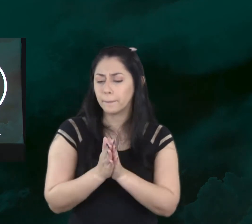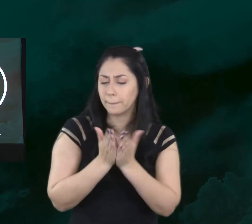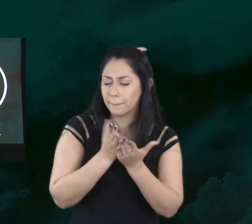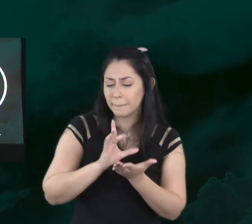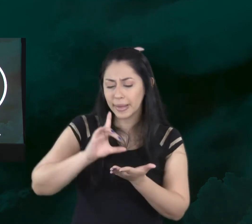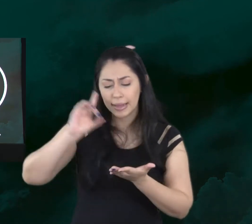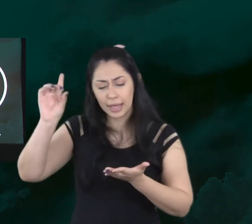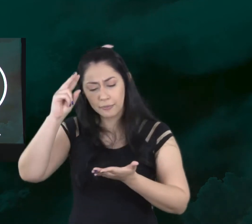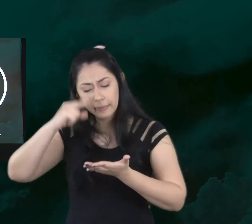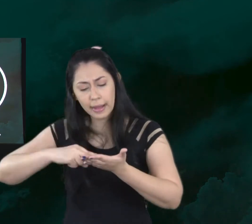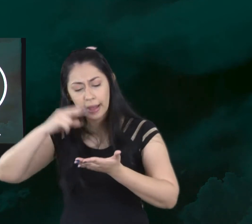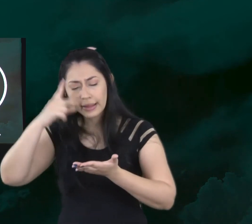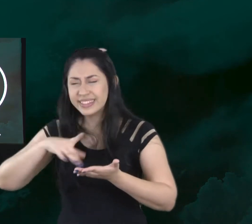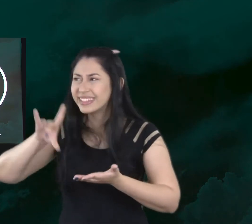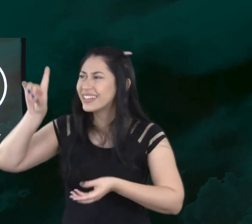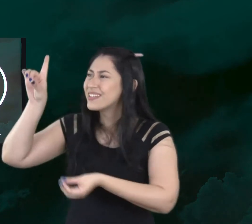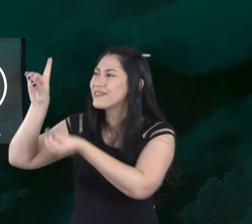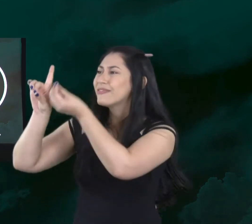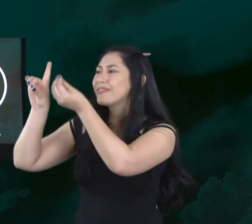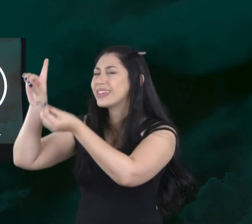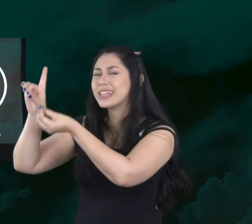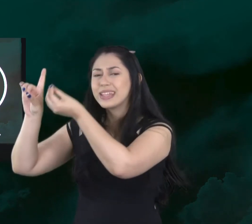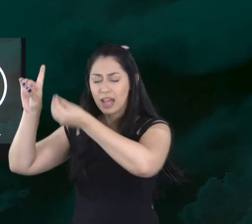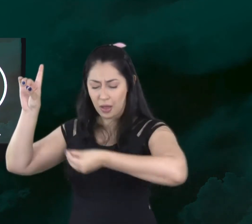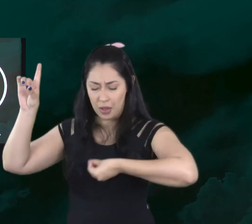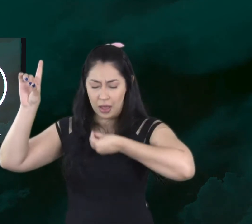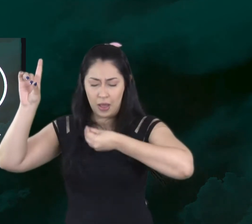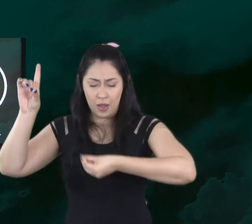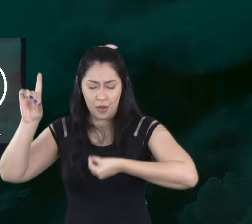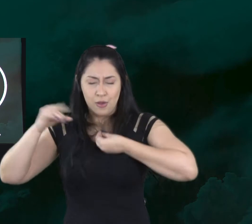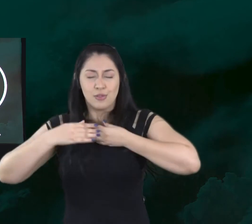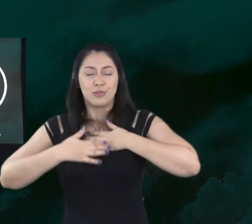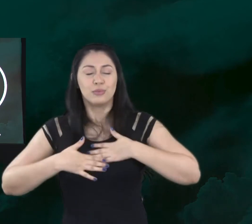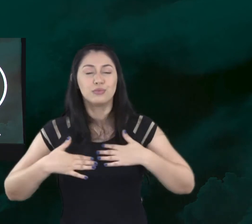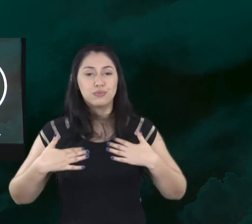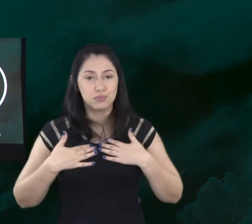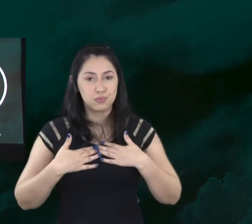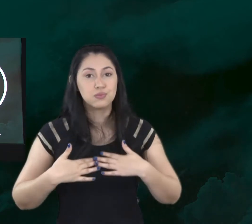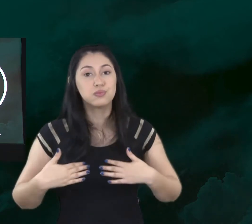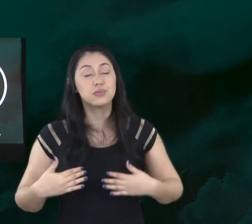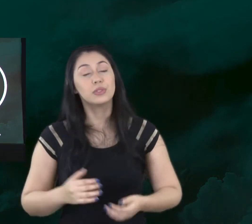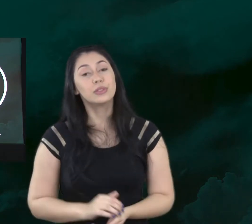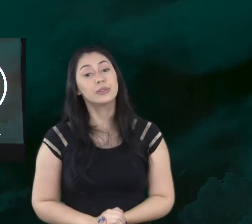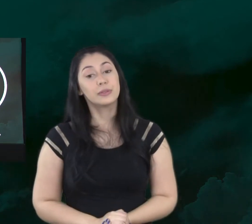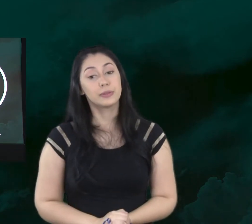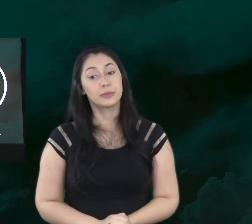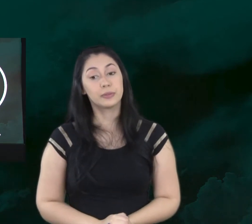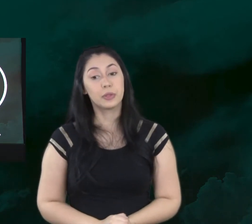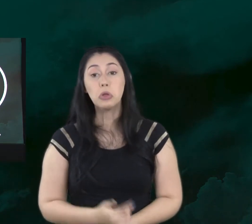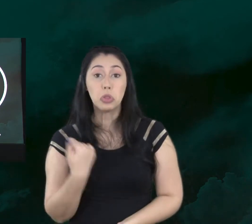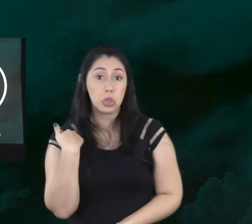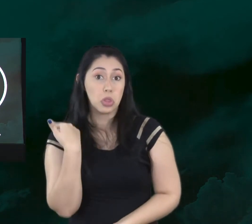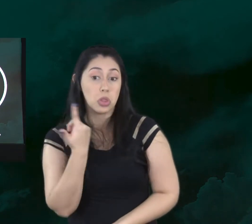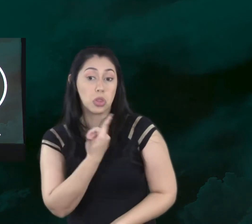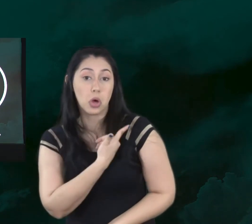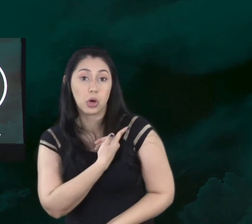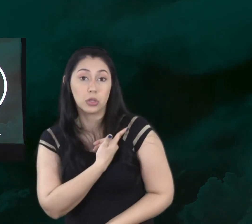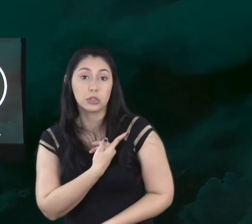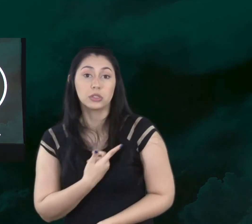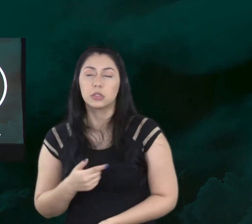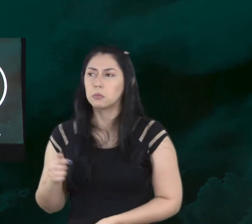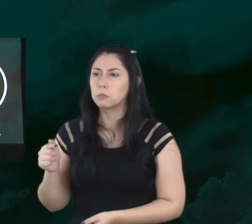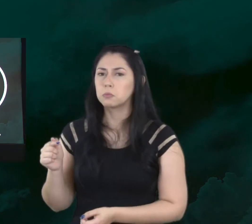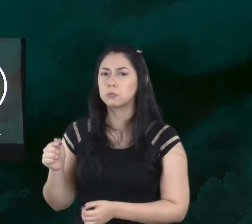própria vida e natureza. Então, a fé aqui é Cristo, e nós estamos aqui, os três